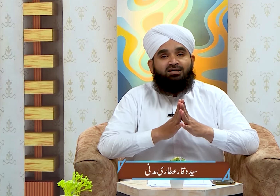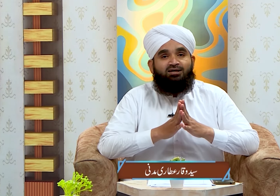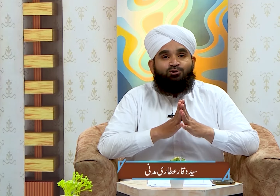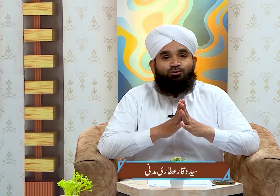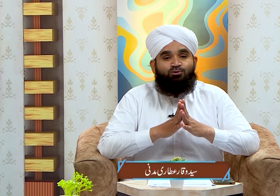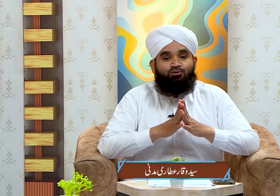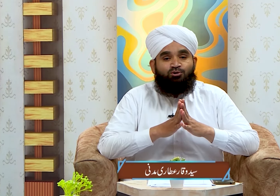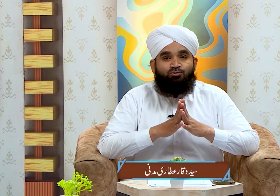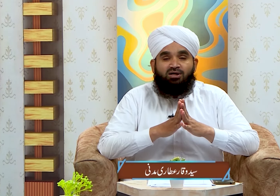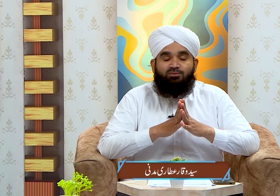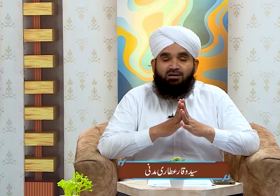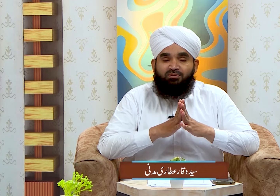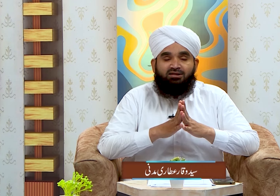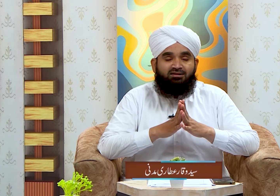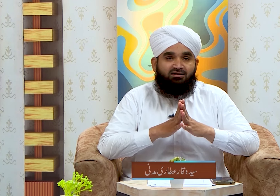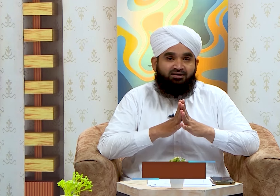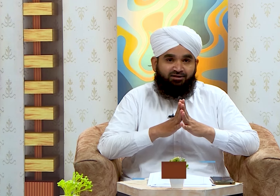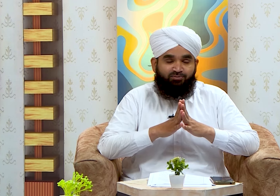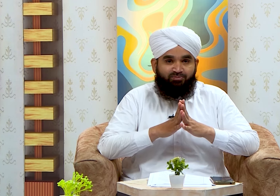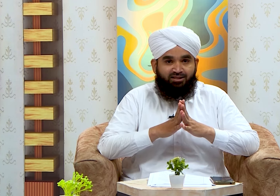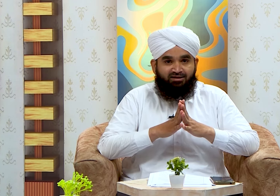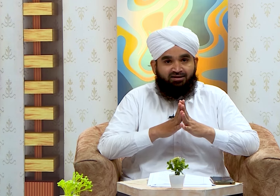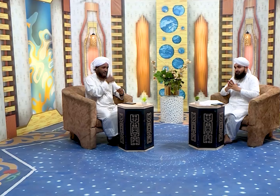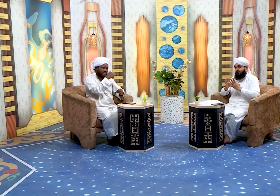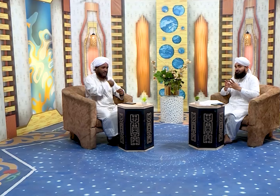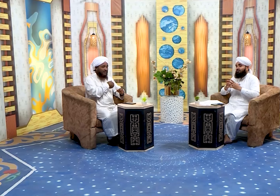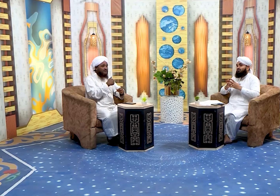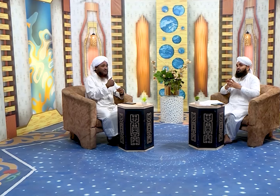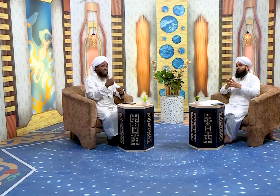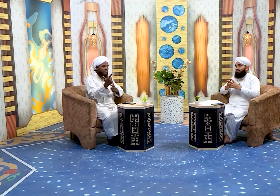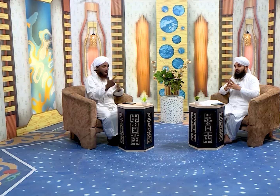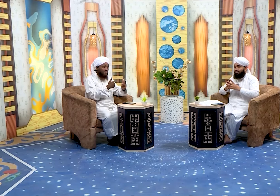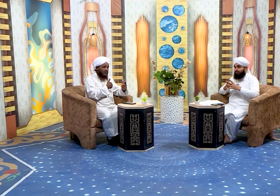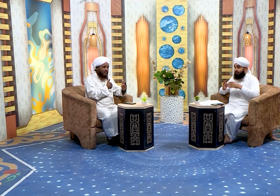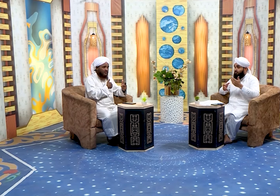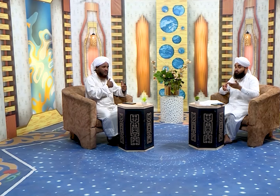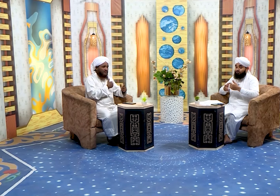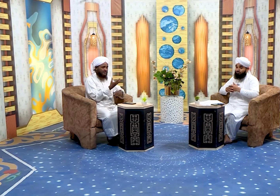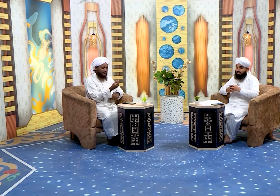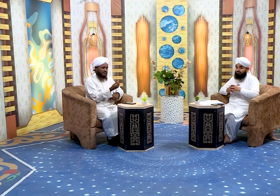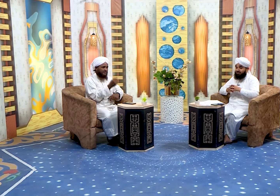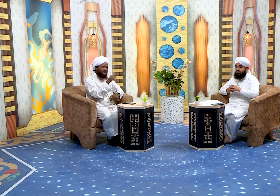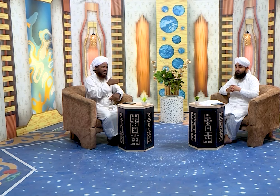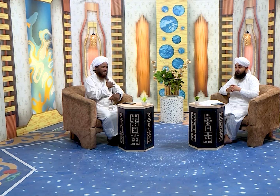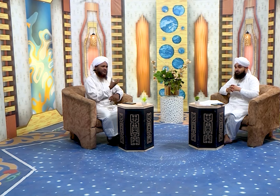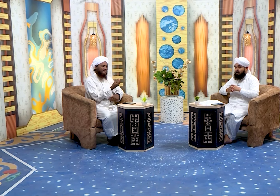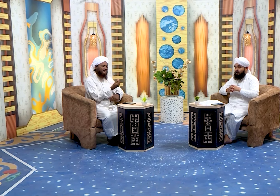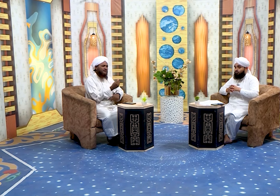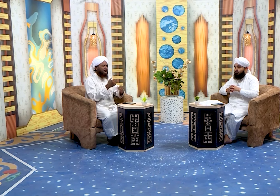ہے تو کیوں نہ ہم اپنے اندر نرمی پیدا کریں اگر ہر شخص یہ سوچے کہ میں نرم ہو جاؤں نرم مزاج بن جاؤں تو